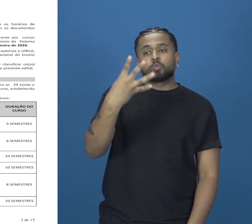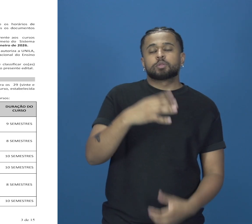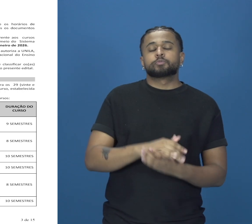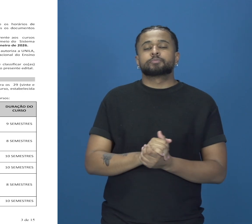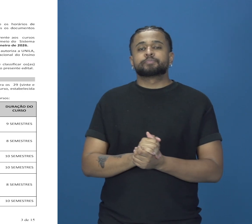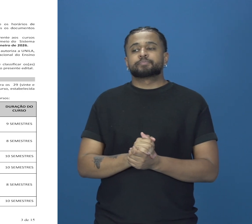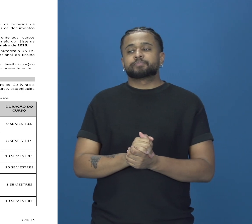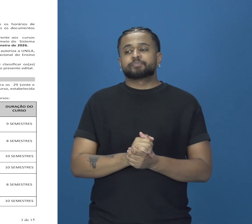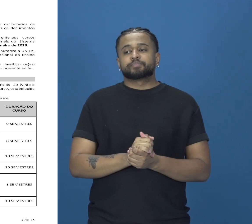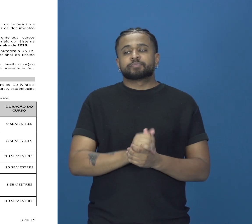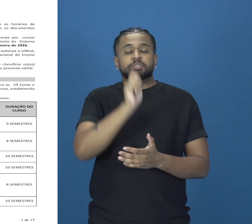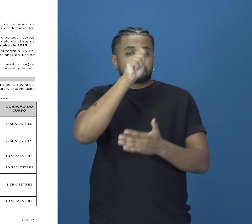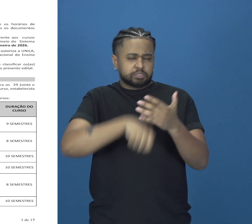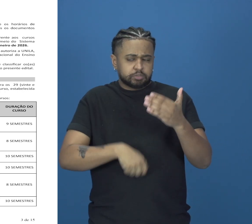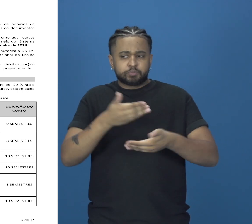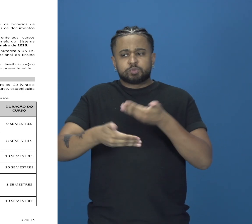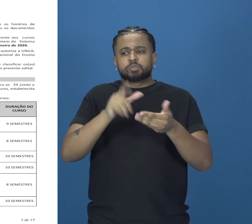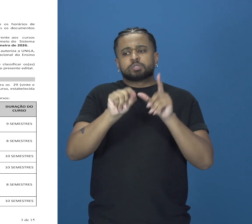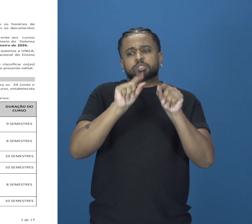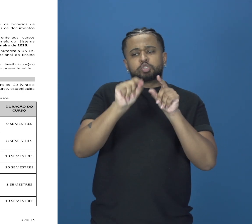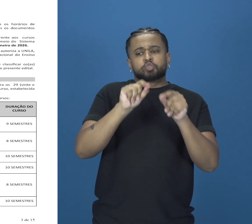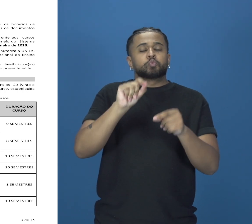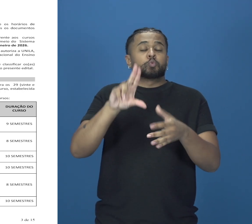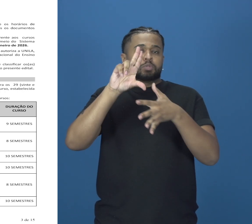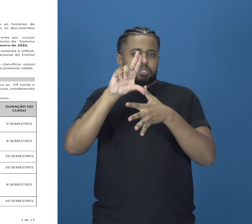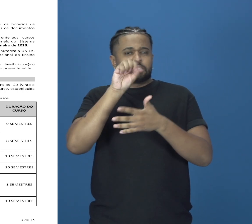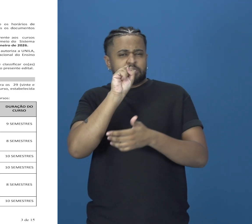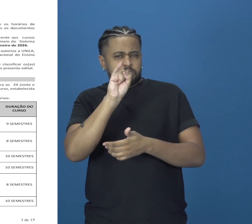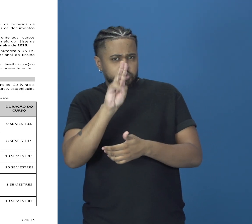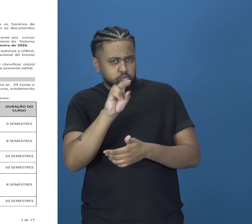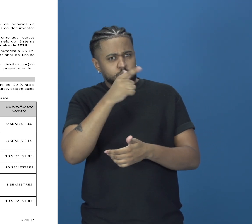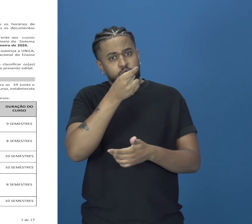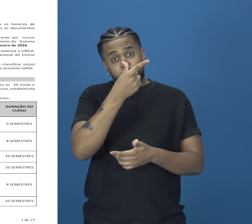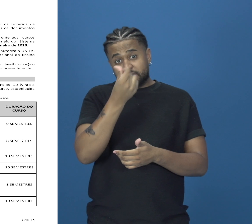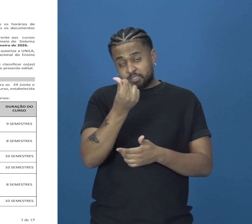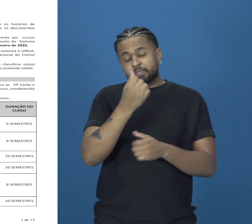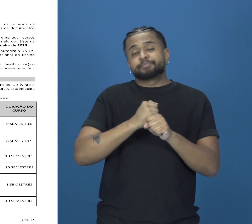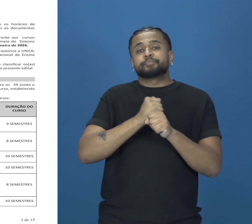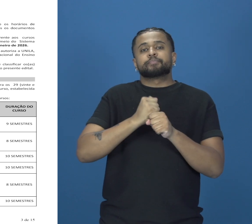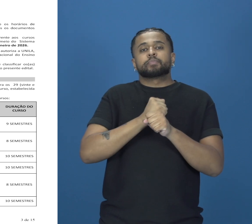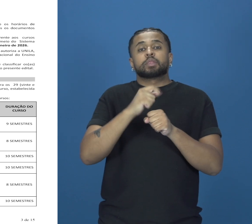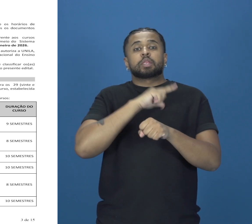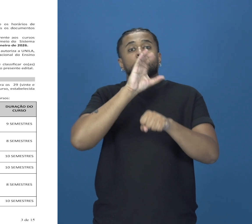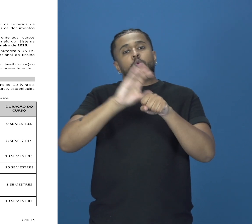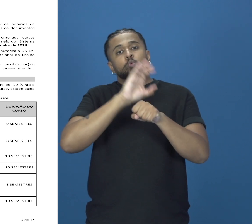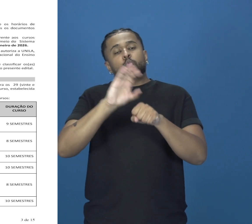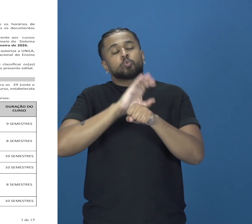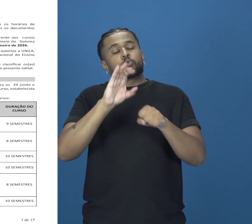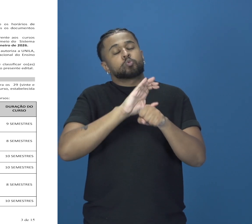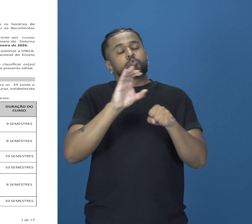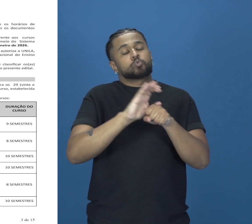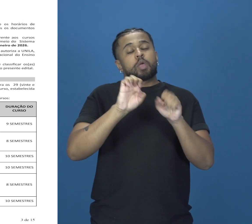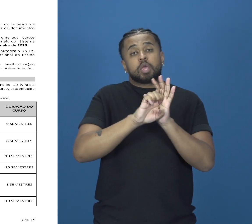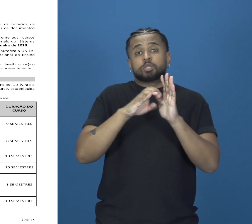4.4. A inscrição para o processo seletivo UNILA SISU 2026, referente aos cursos previstos